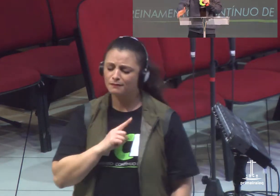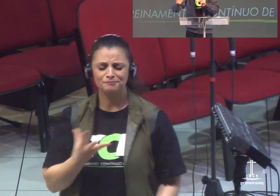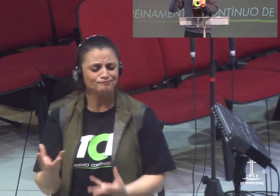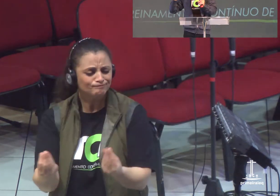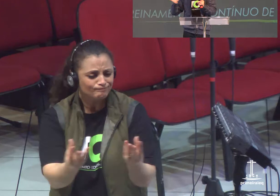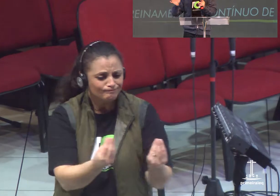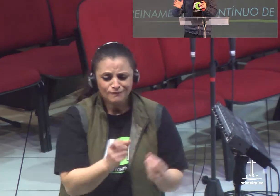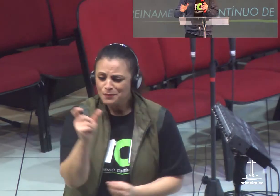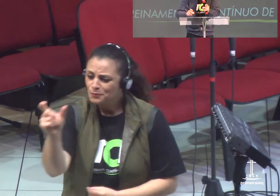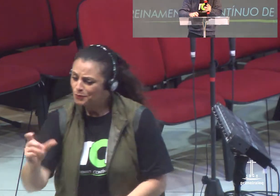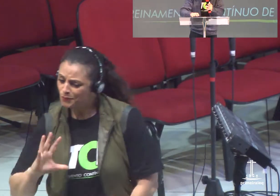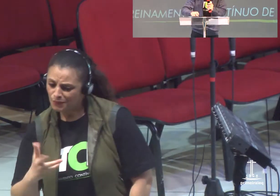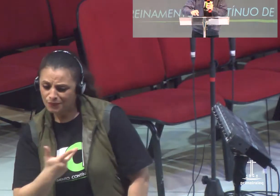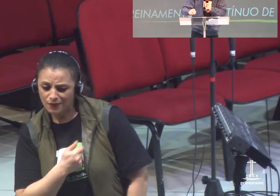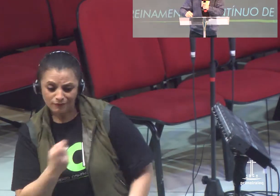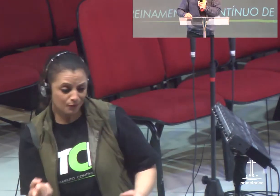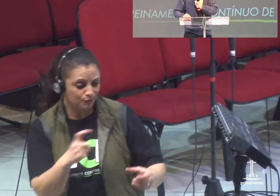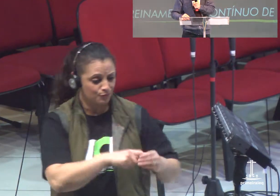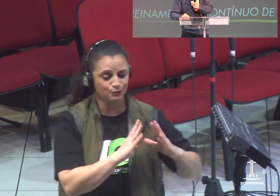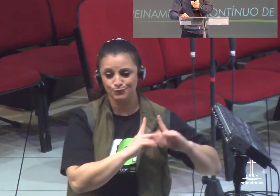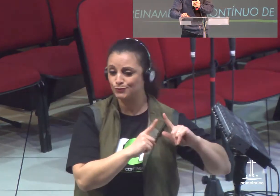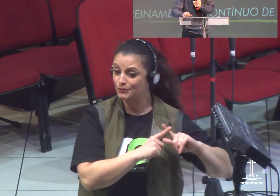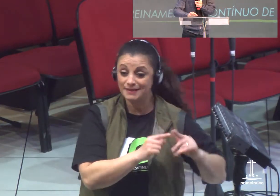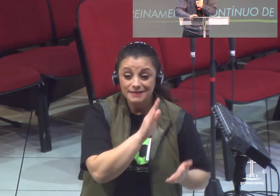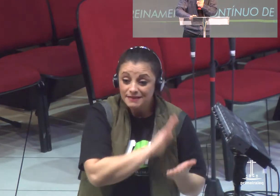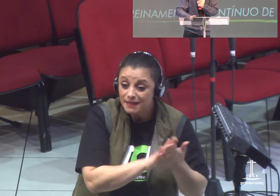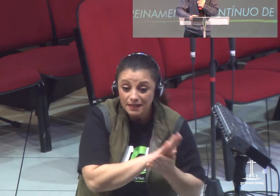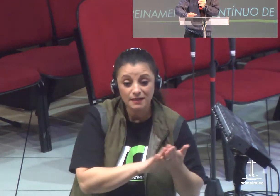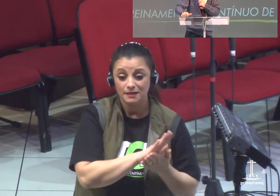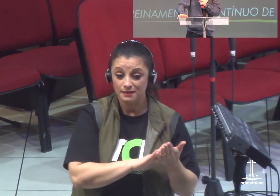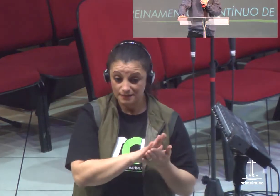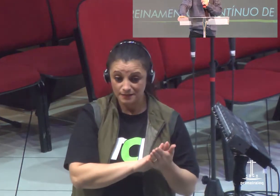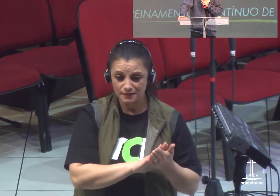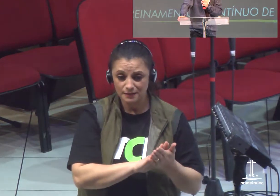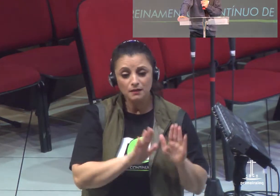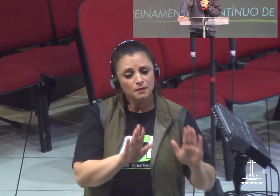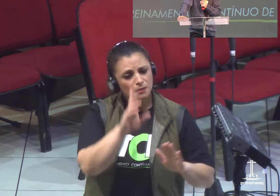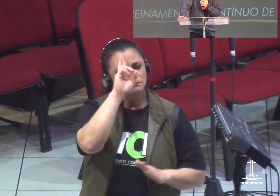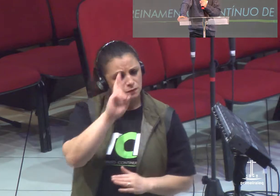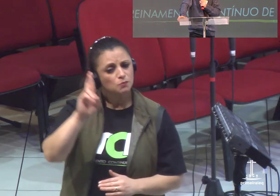Mas o Senhor acrescentava àquela igreja aqueles que iam sendo salvos.